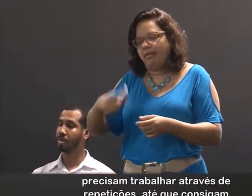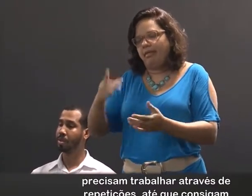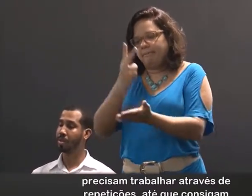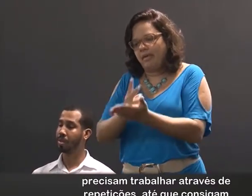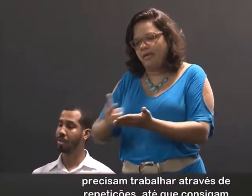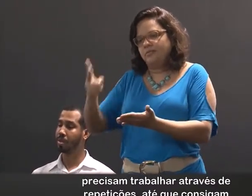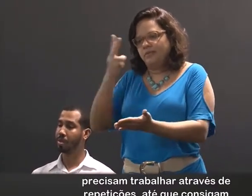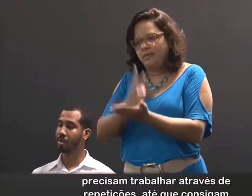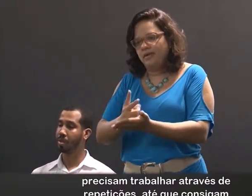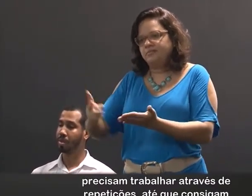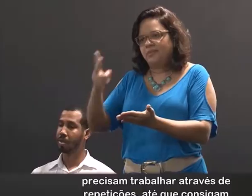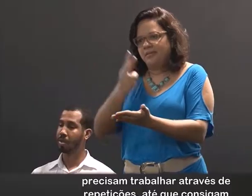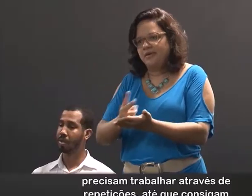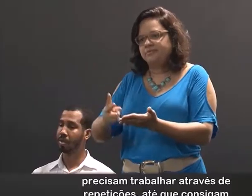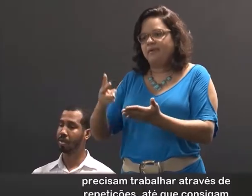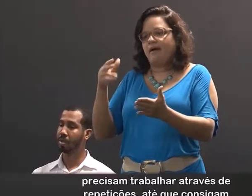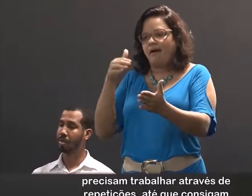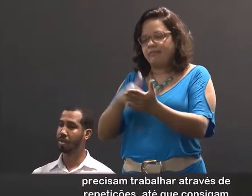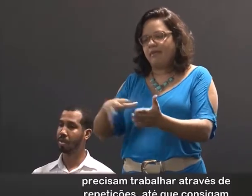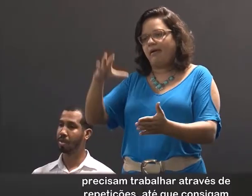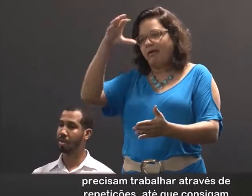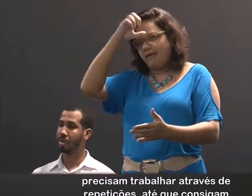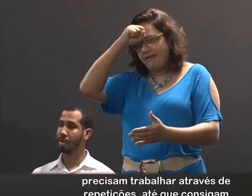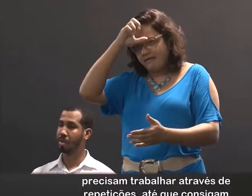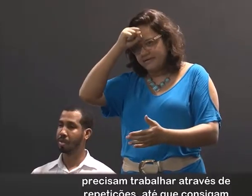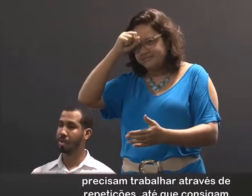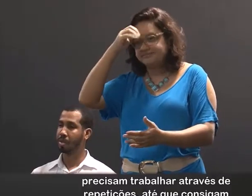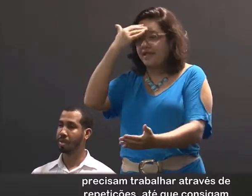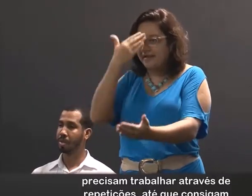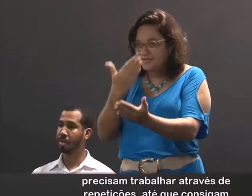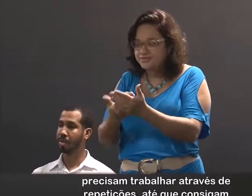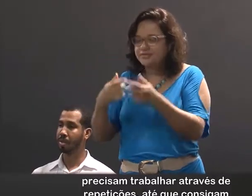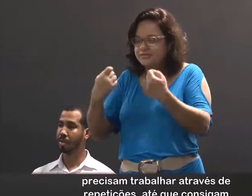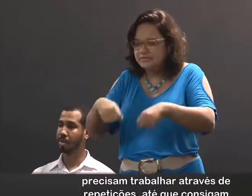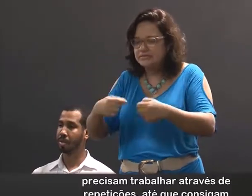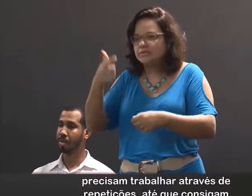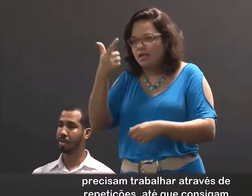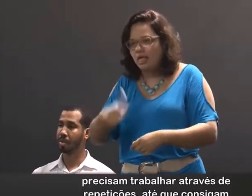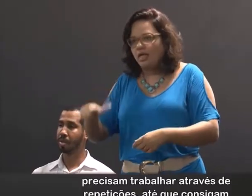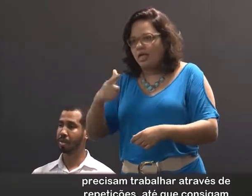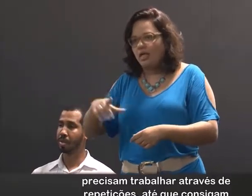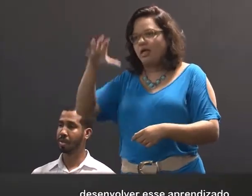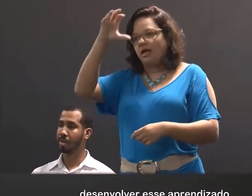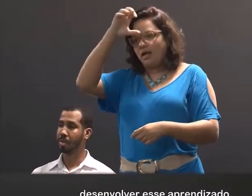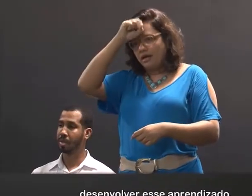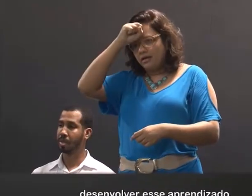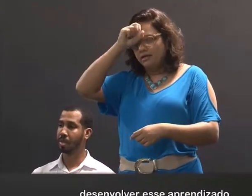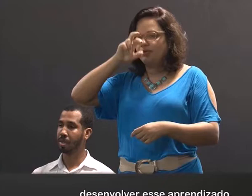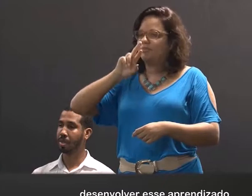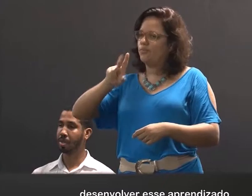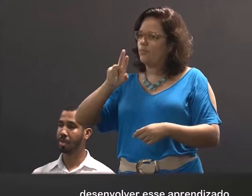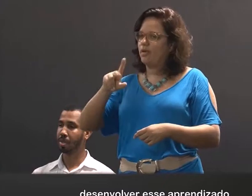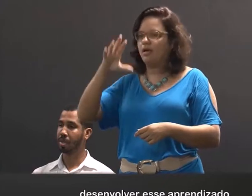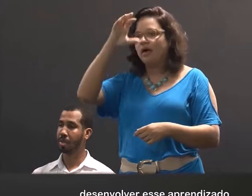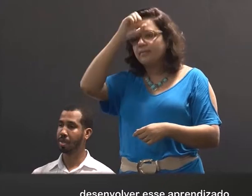trabalhar através de repetições até que eles consigam desenvolver este